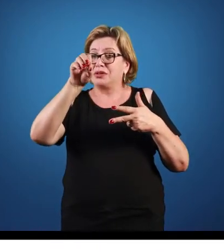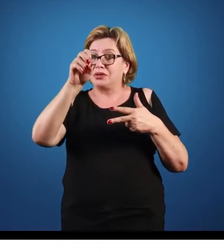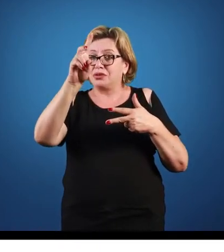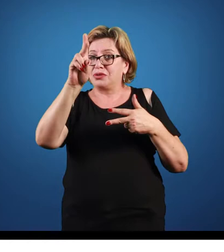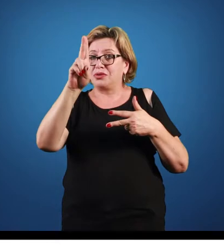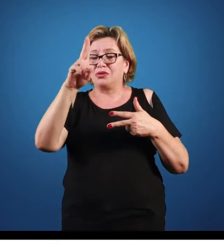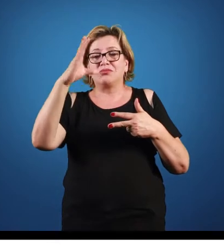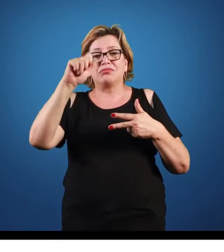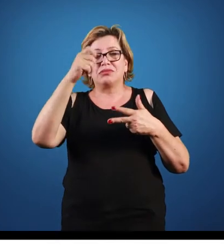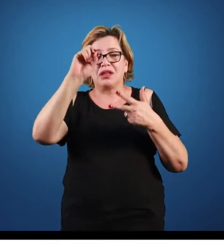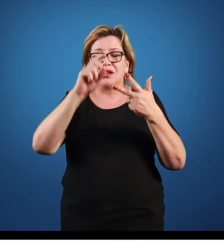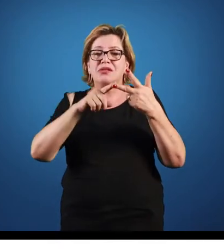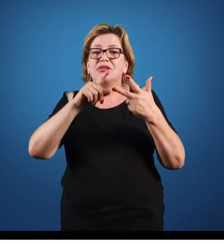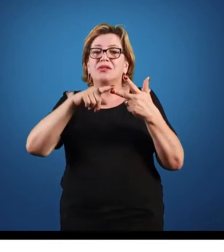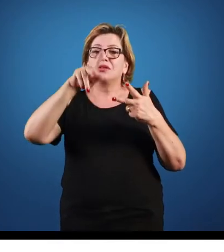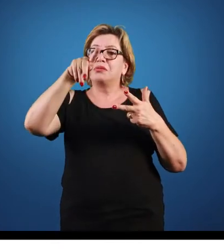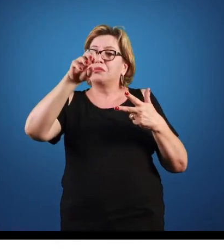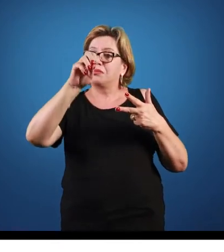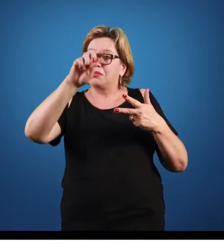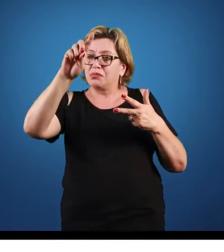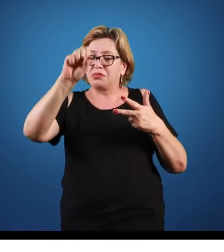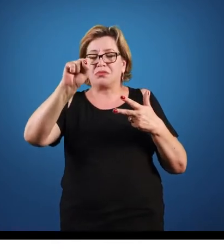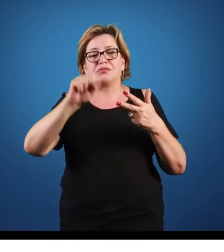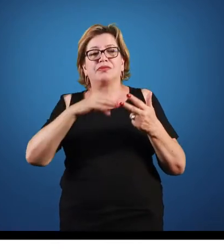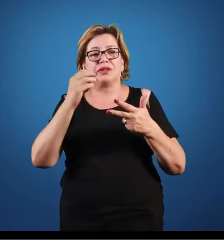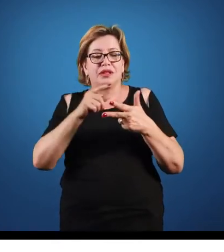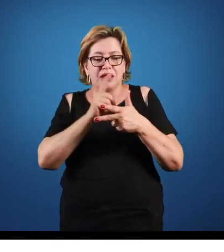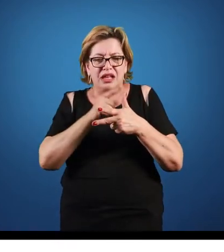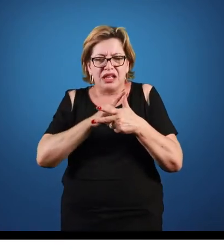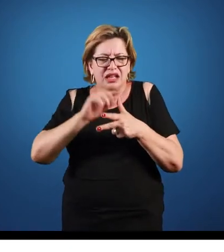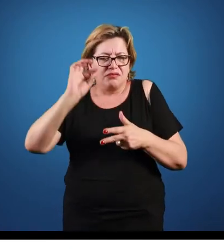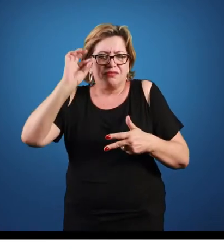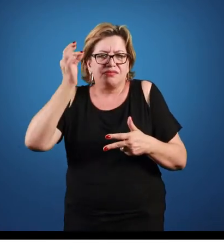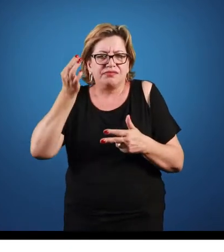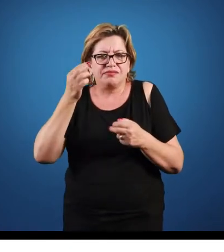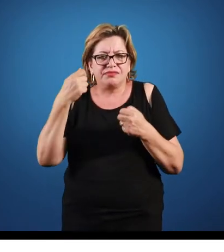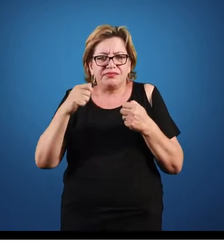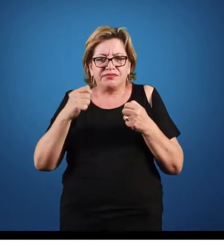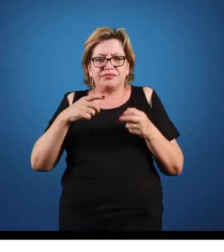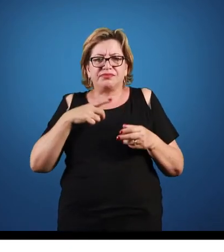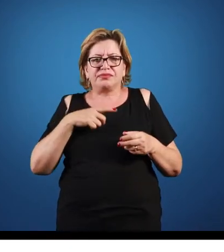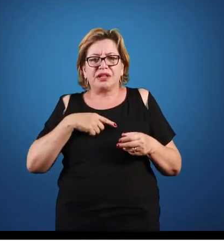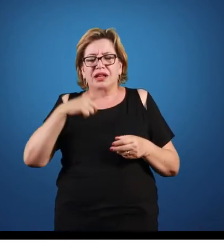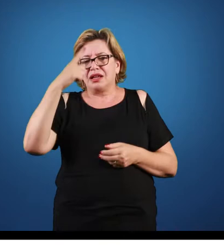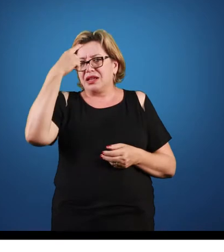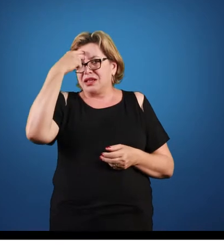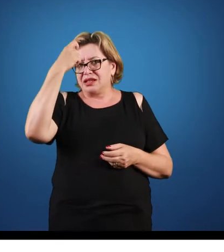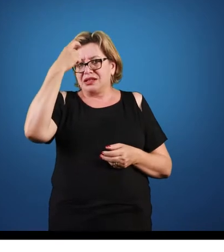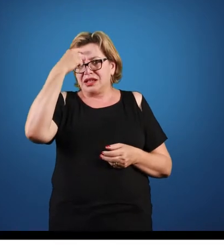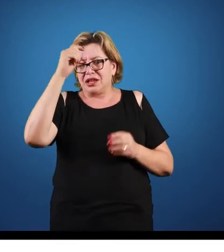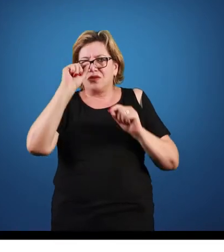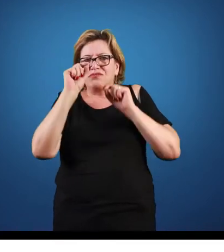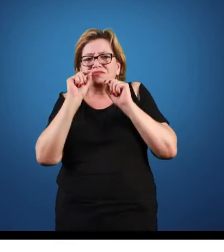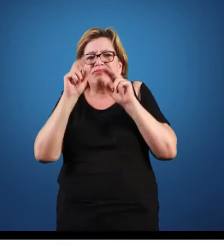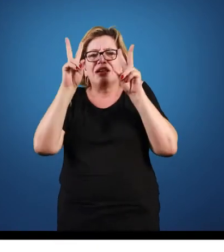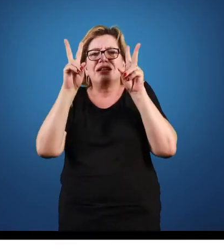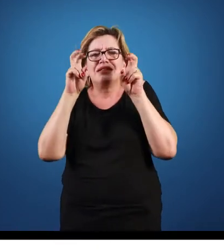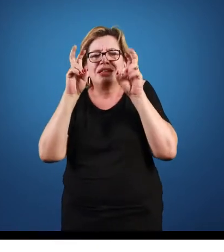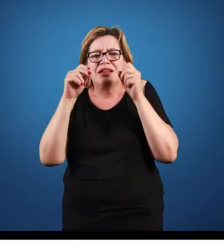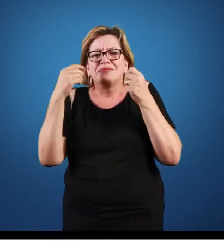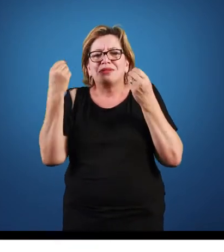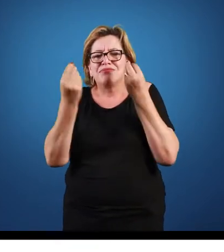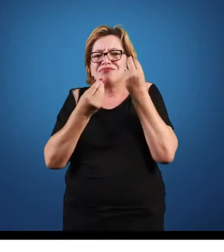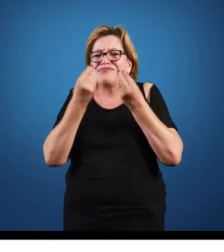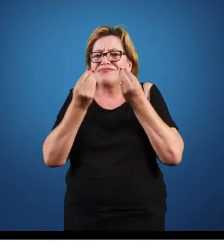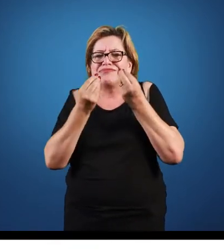na pré produção que é um processo mais rápido é vocês vão precisar ter uma ideia que seria o conteúdo o conceito